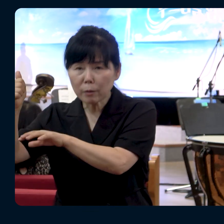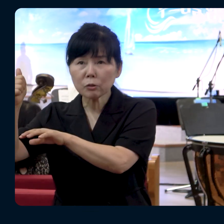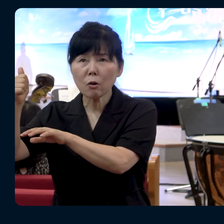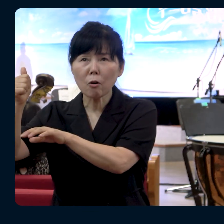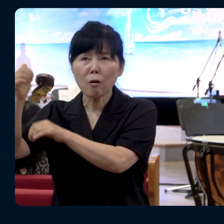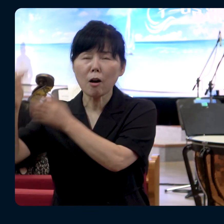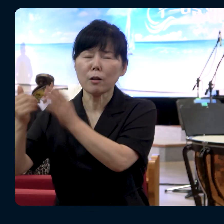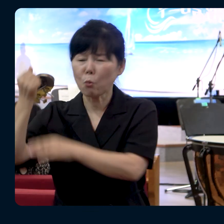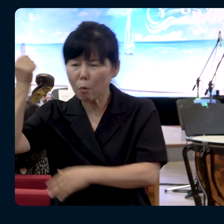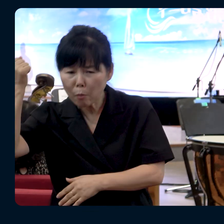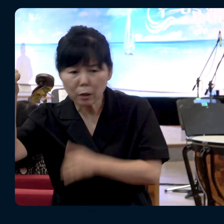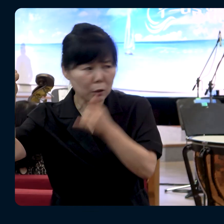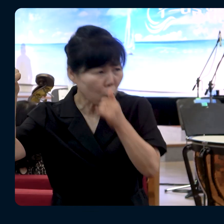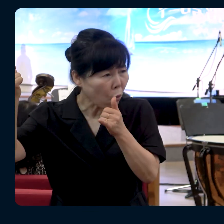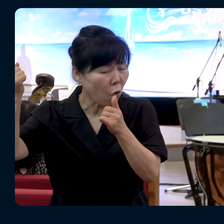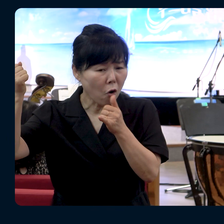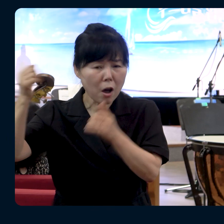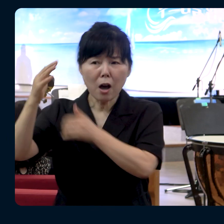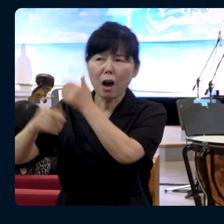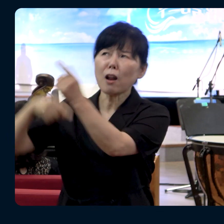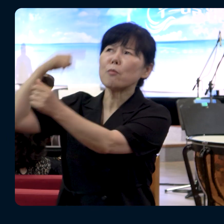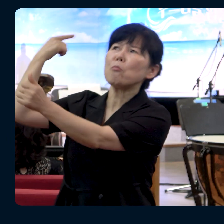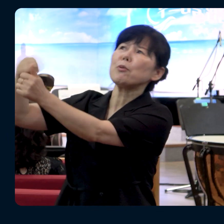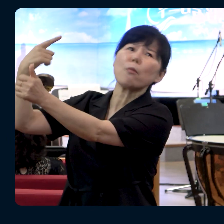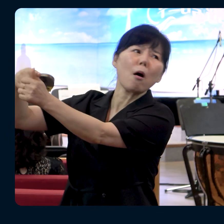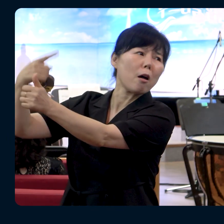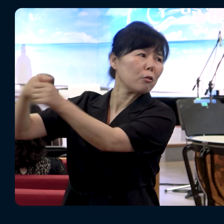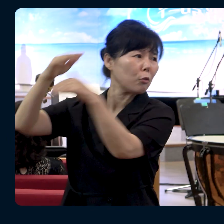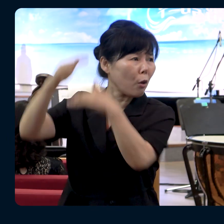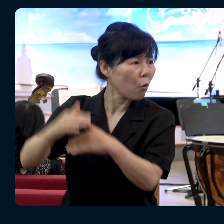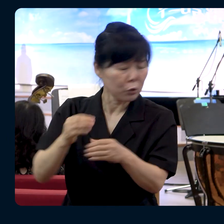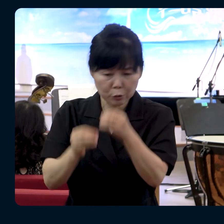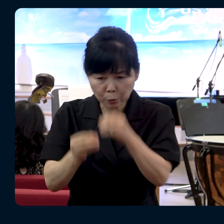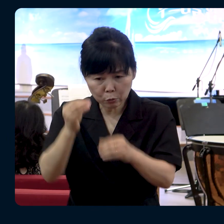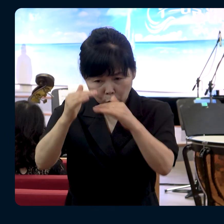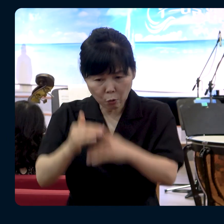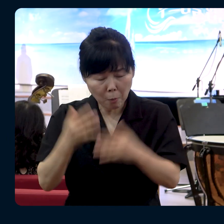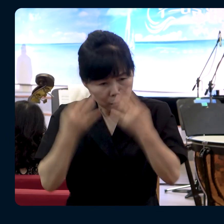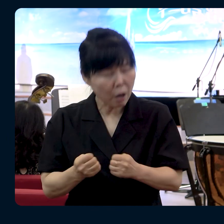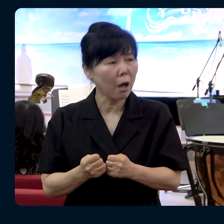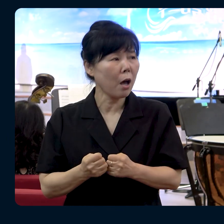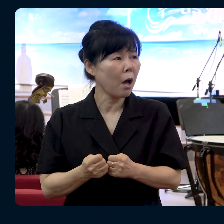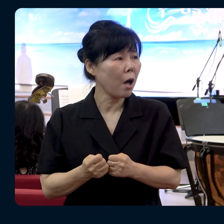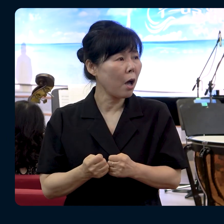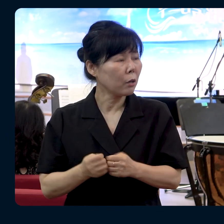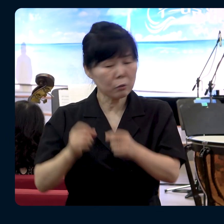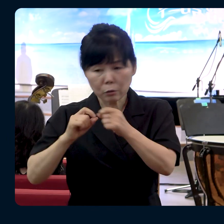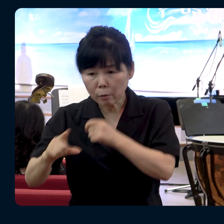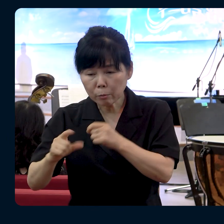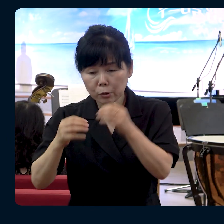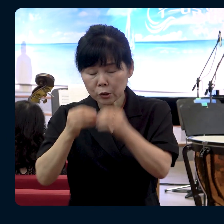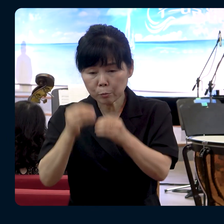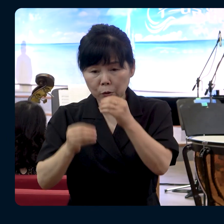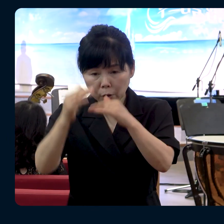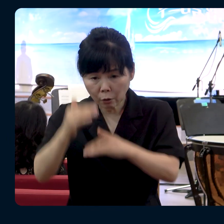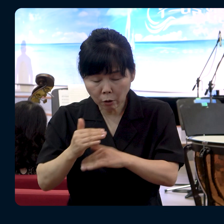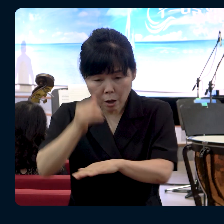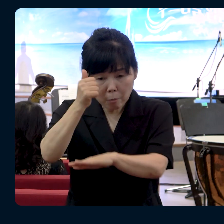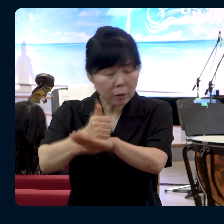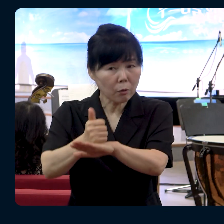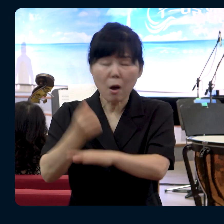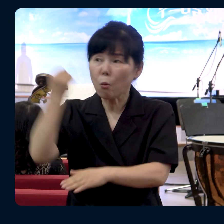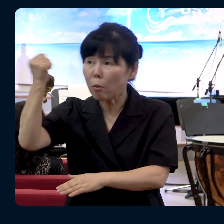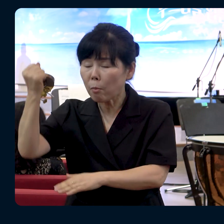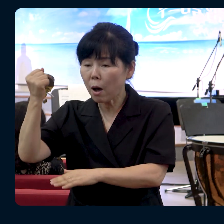하나님을 원망하고 하나님을 막 욕하기도 하고 그런 시들이 굉장히 많거든요. 그런데 거의 모든 시의 마지막은